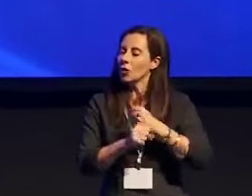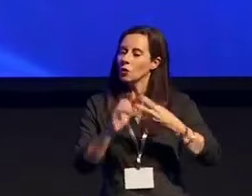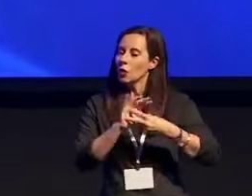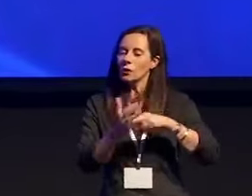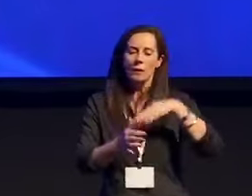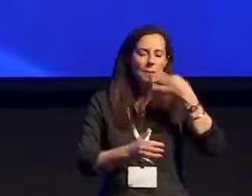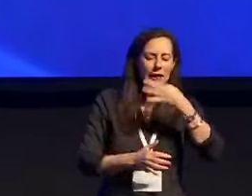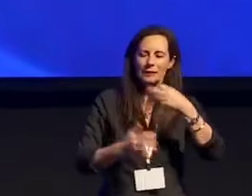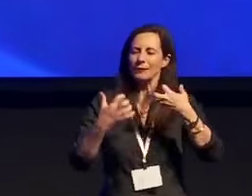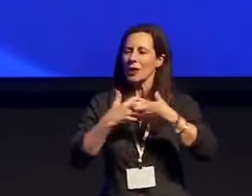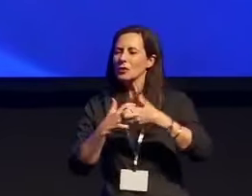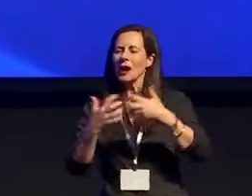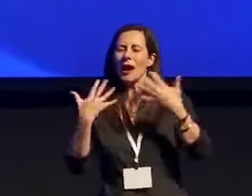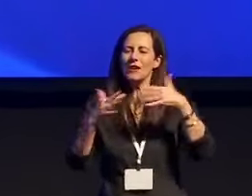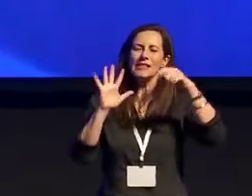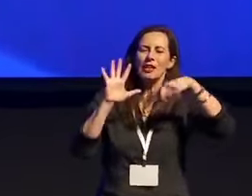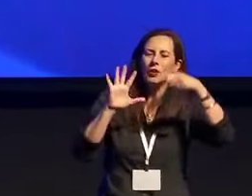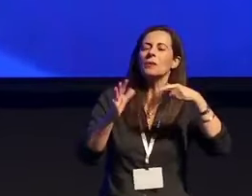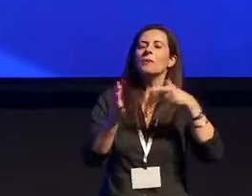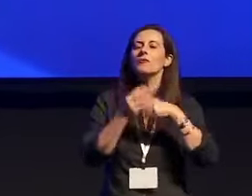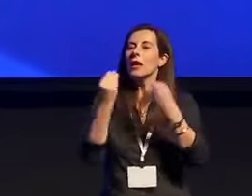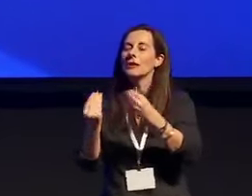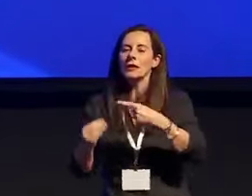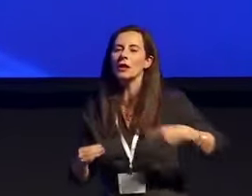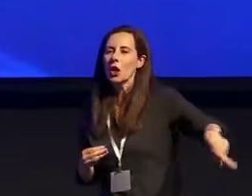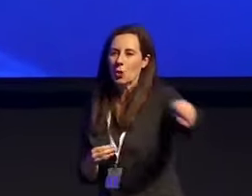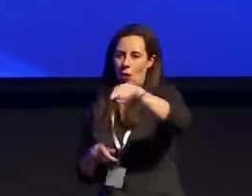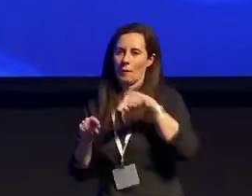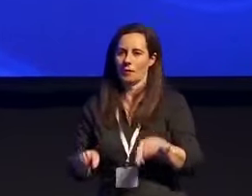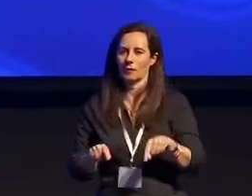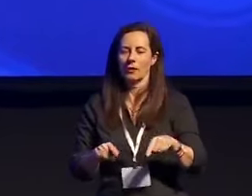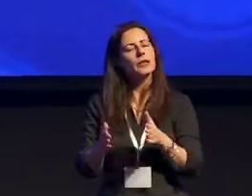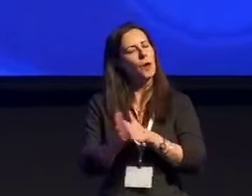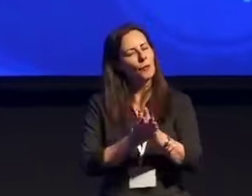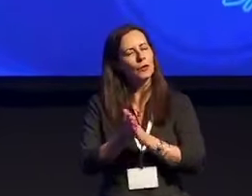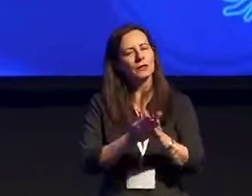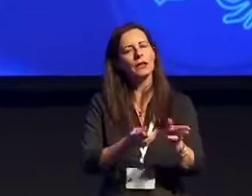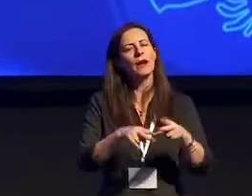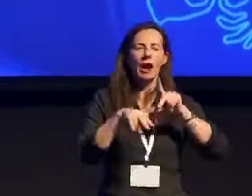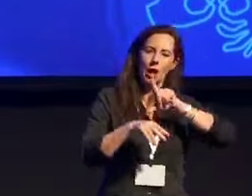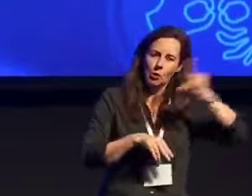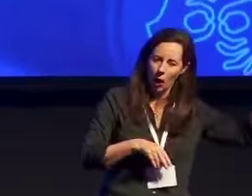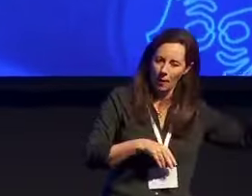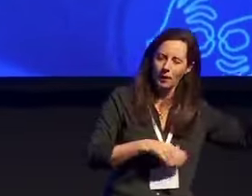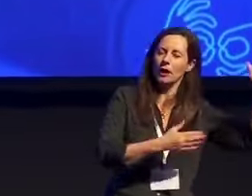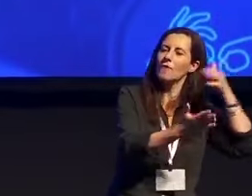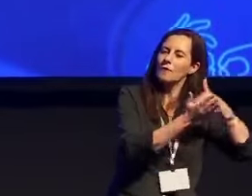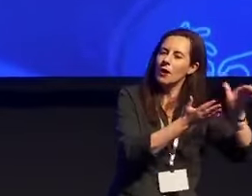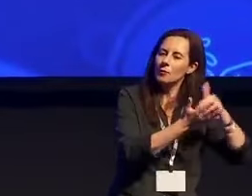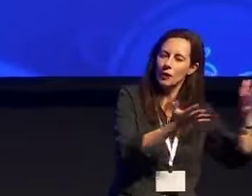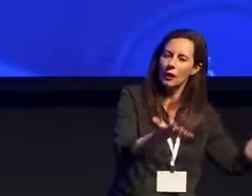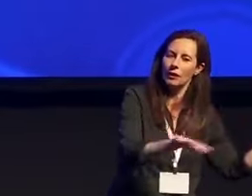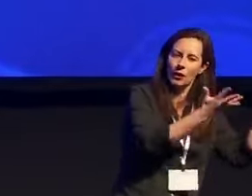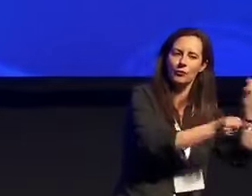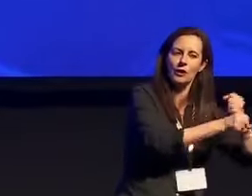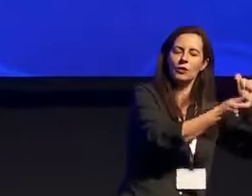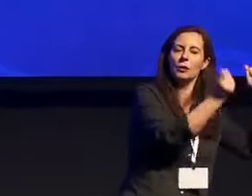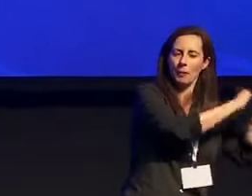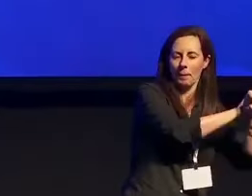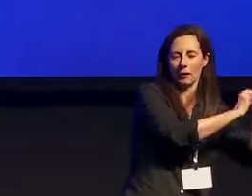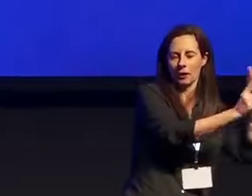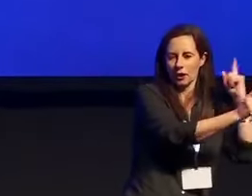של מרצים, תצוגות, אווירה, סרטונים, על מנת לתת לכולם כאן את המוטיבציה לחזור הביתה ולהמשיך לדחוף ולחולל